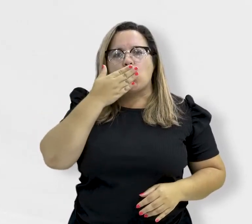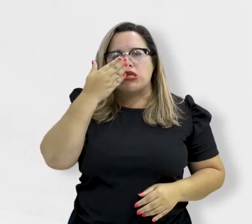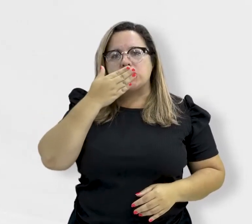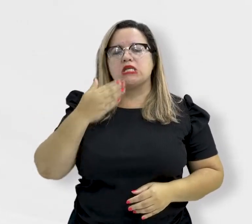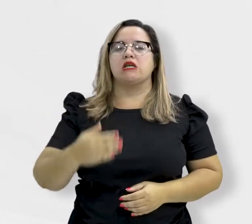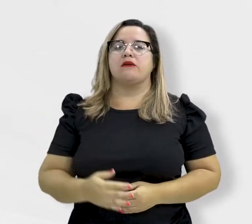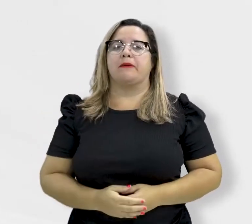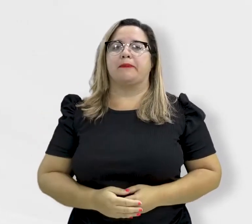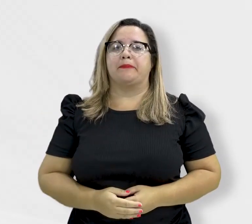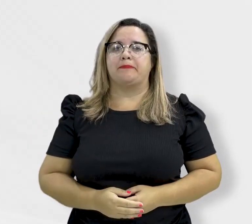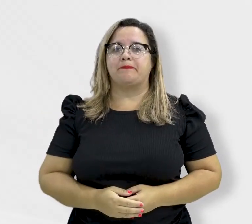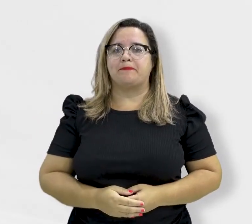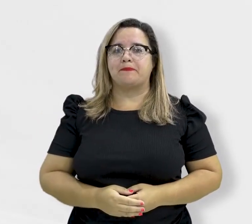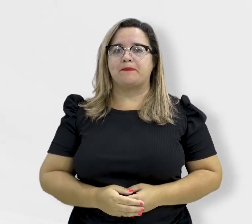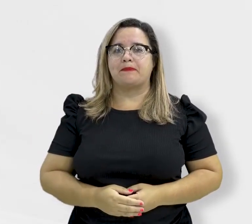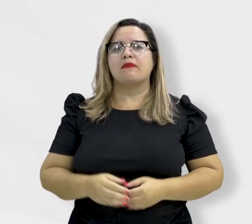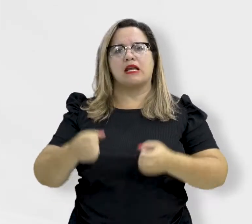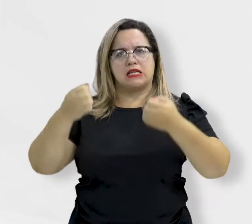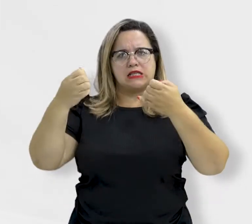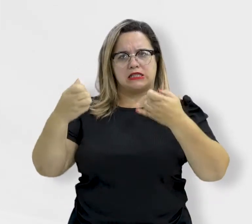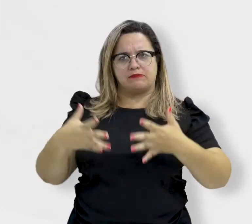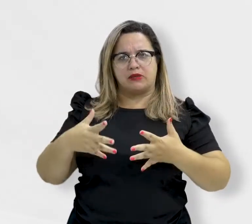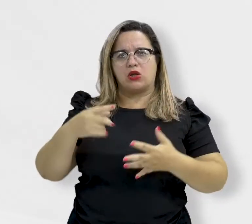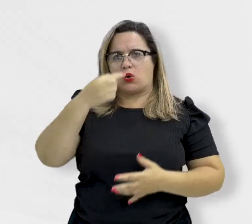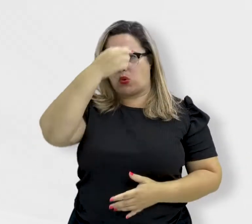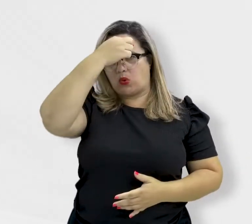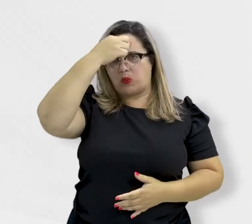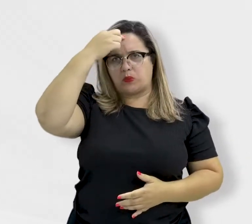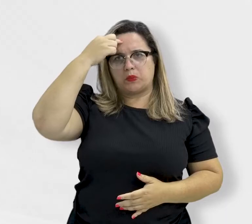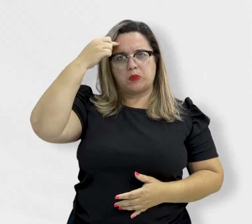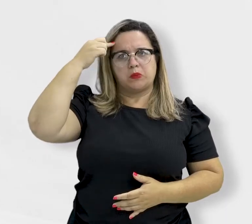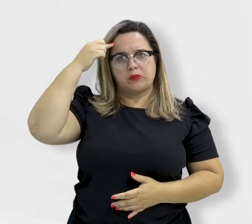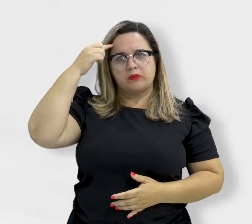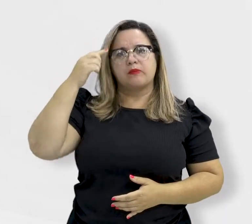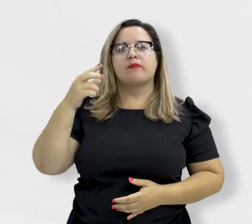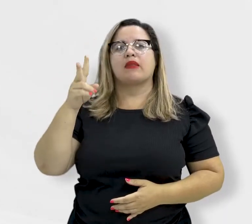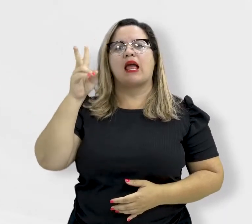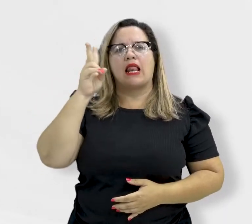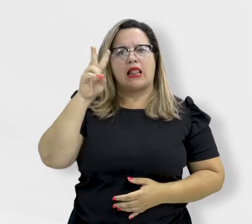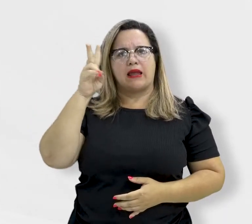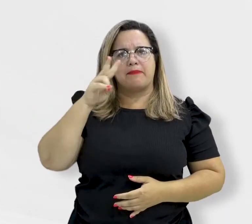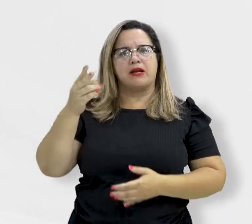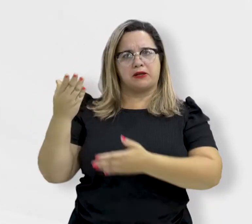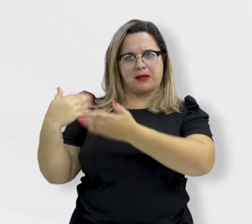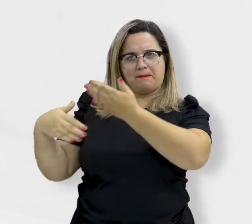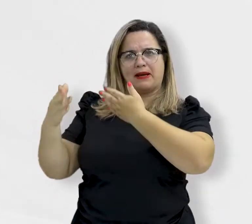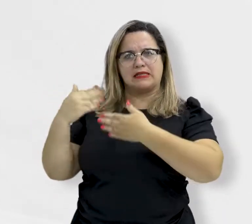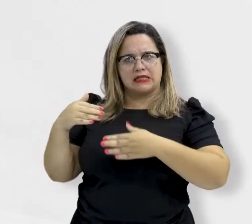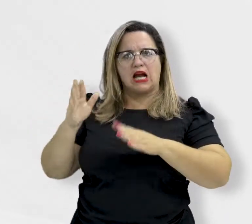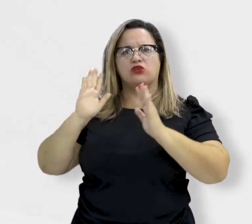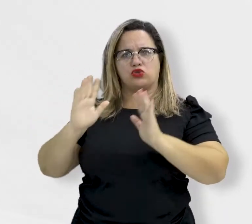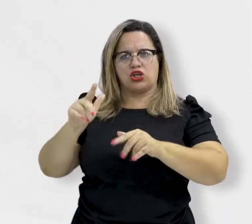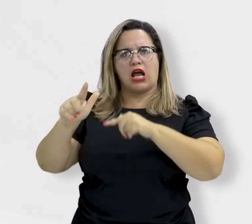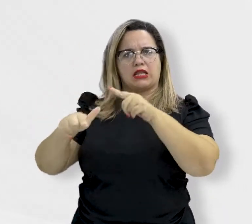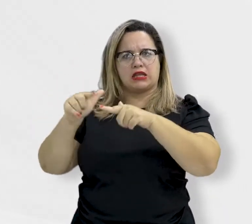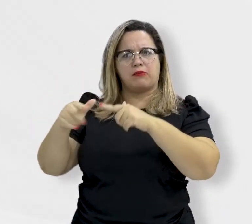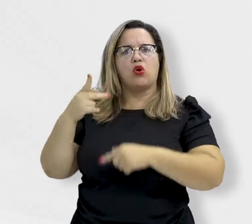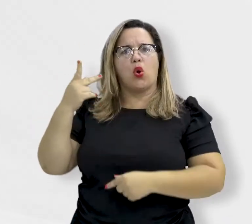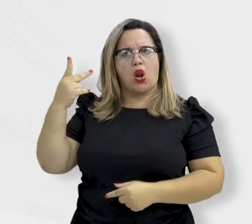grande, afirmou José Antônio Borges Pereira, lembrando que já atuou como promotor por 3 anos na cidade, no início da sua carreira